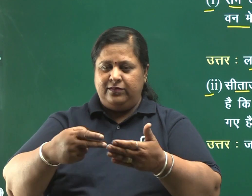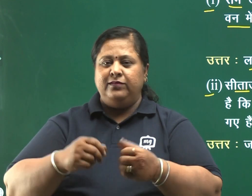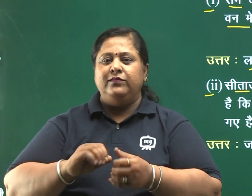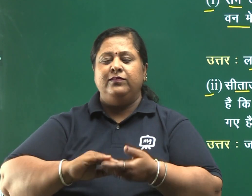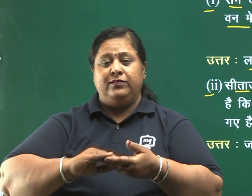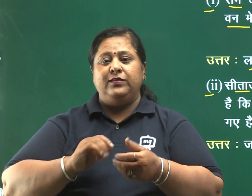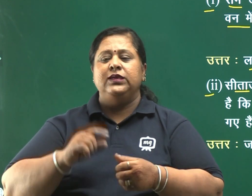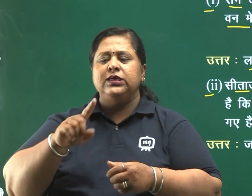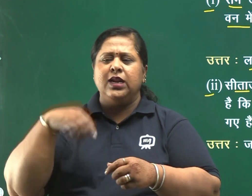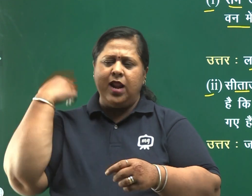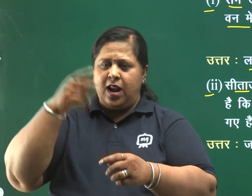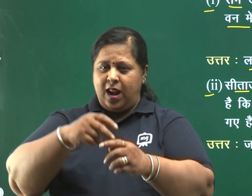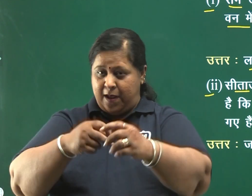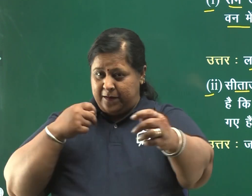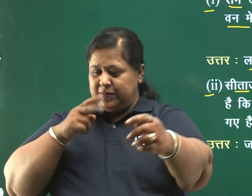श्री राम से